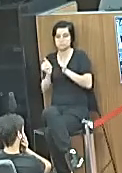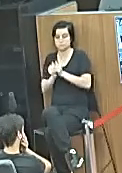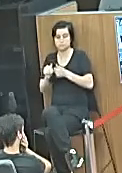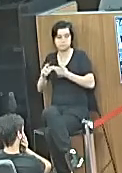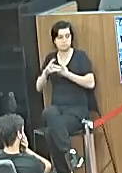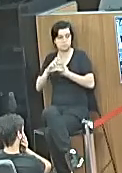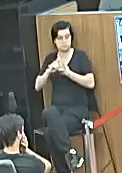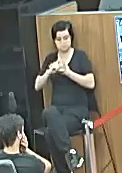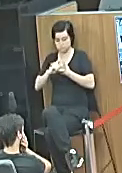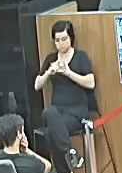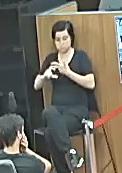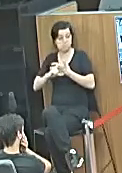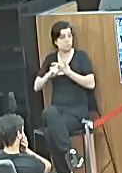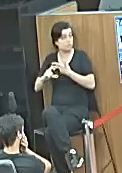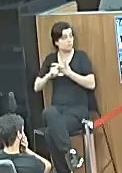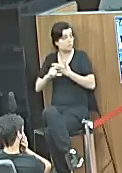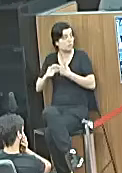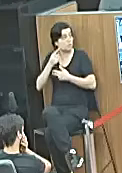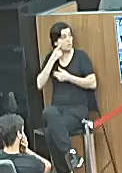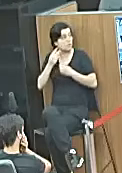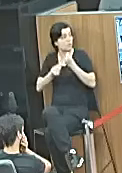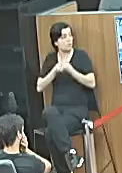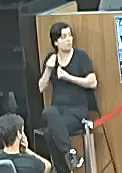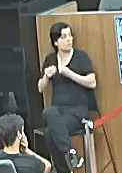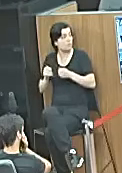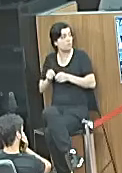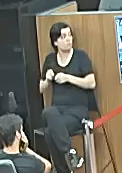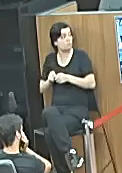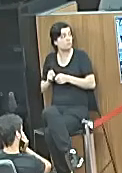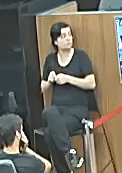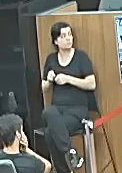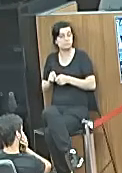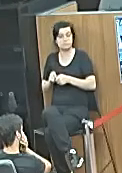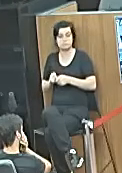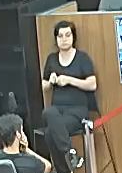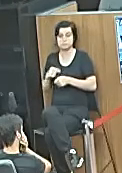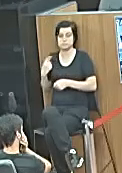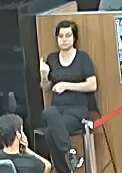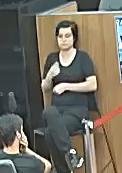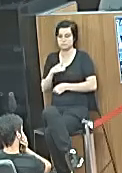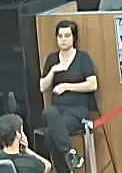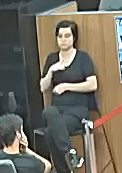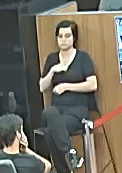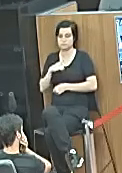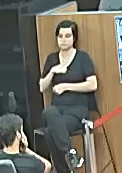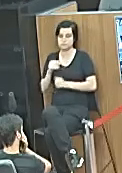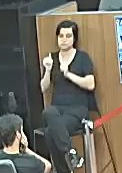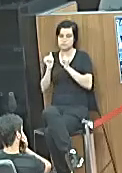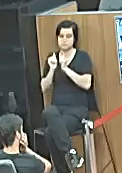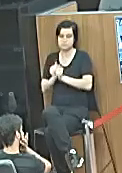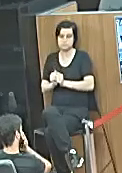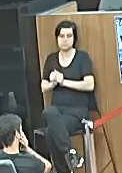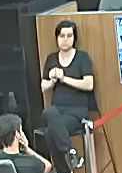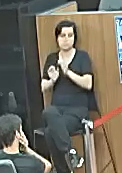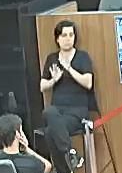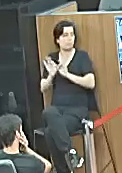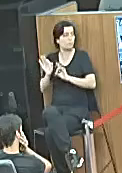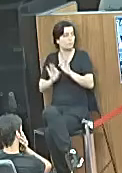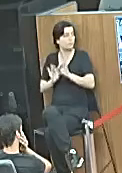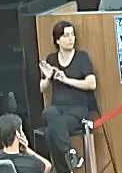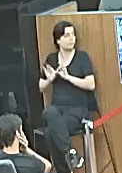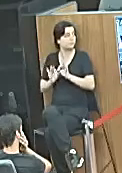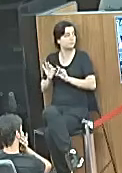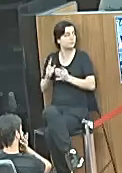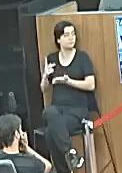pra gente ver como vai ficar o consolidado disso é o que a gente tem junto aos órgãos capacidade de execução mesmo